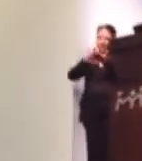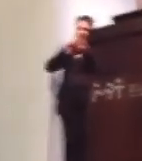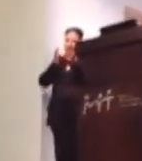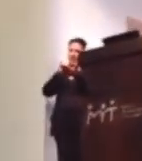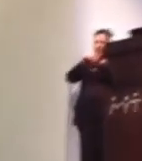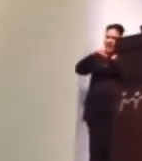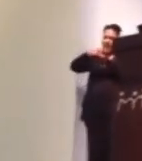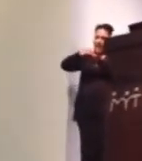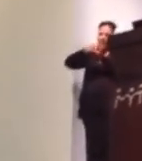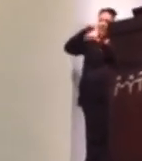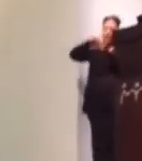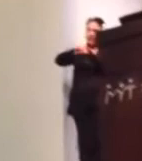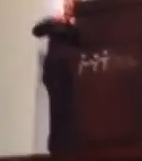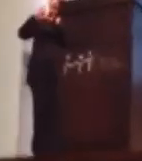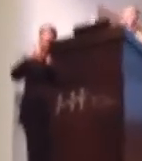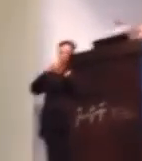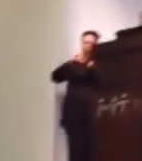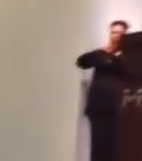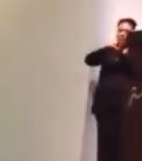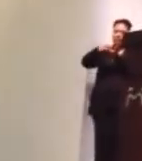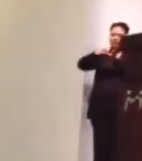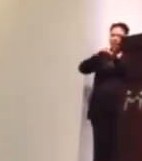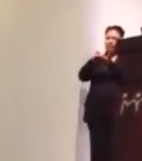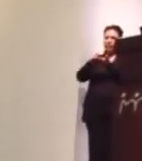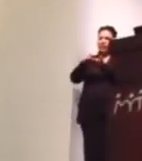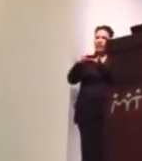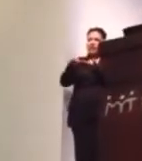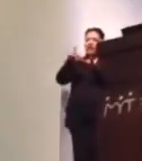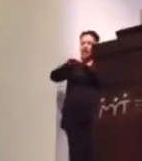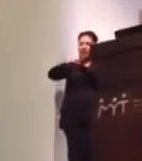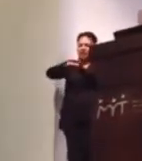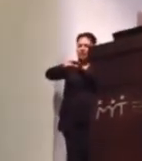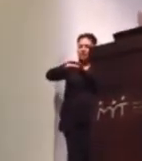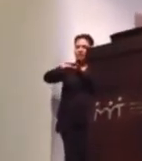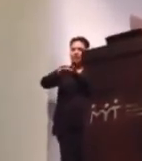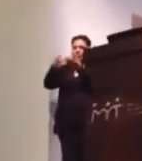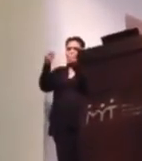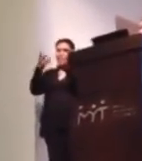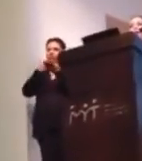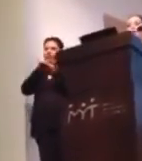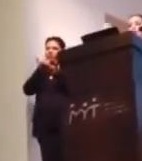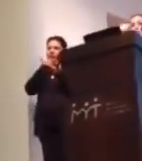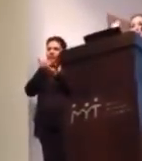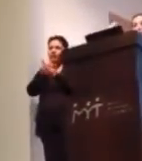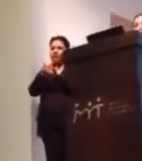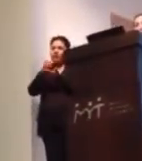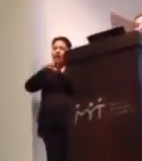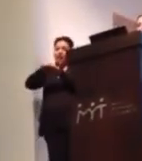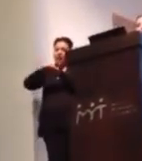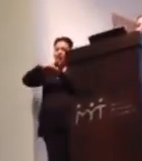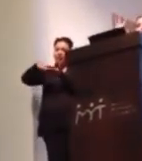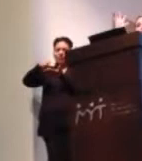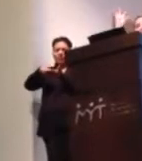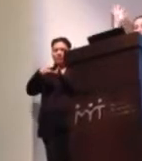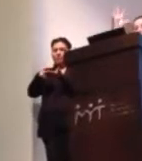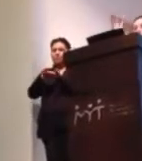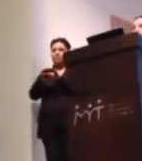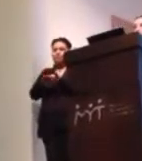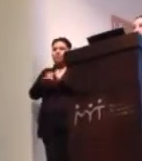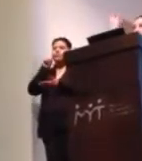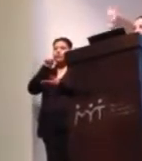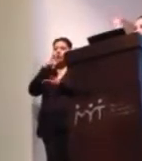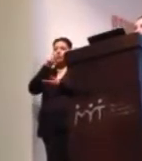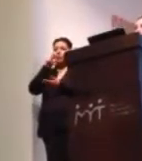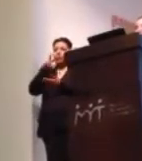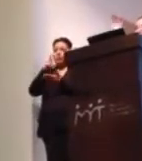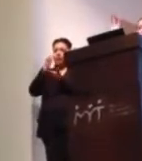presionan demasiado el cuaderno y que tienen muchos borrones en el cuaderno o que tienen tachones y tú ves